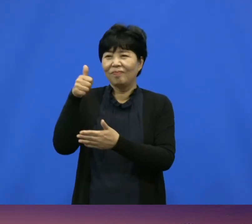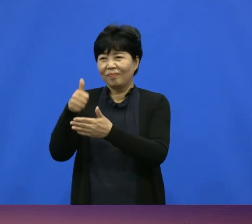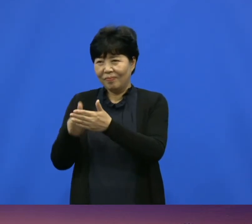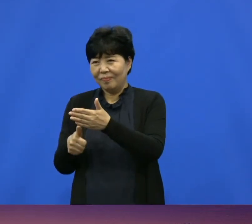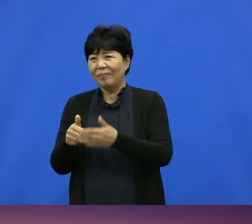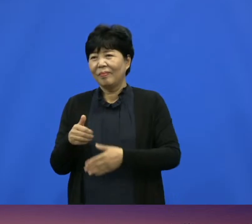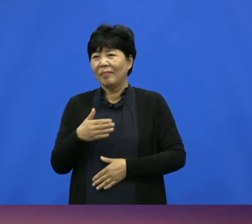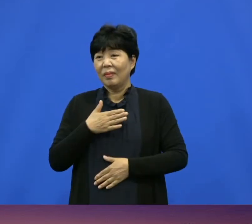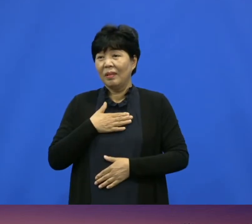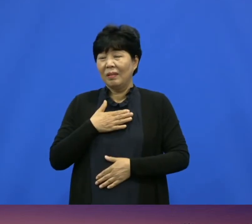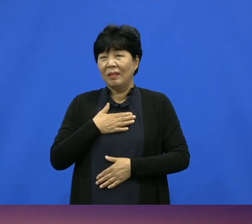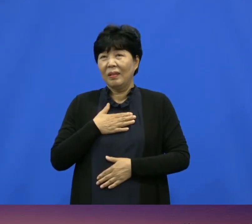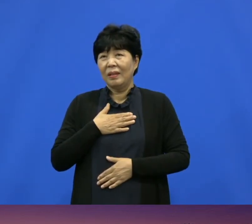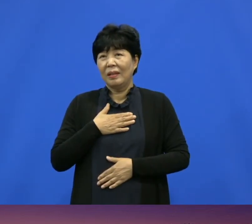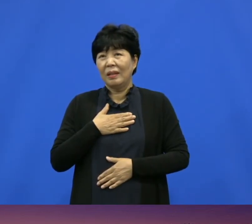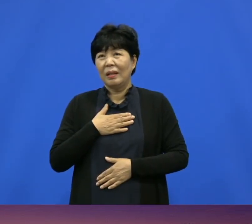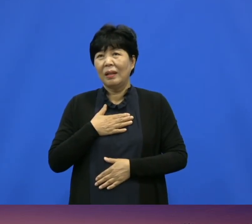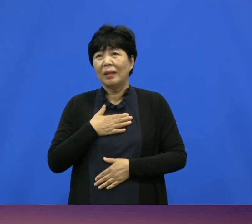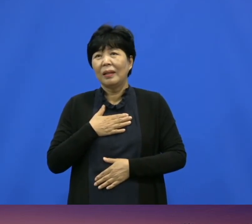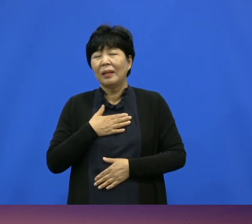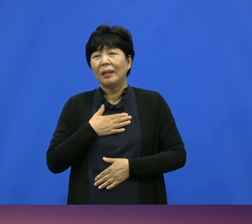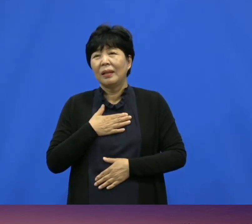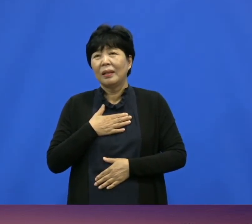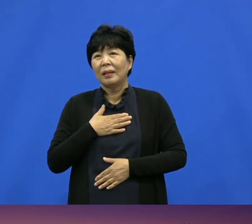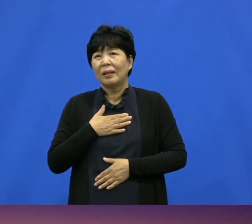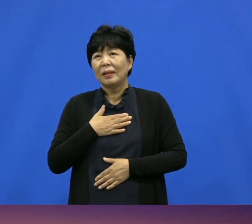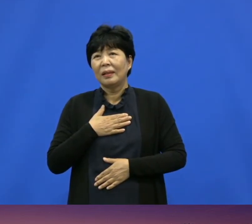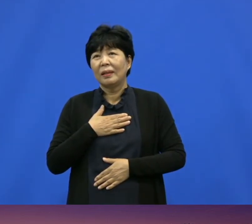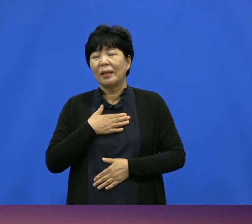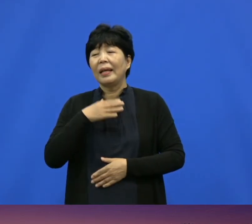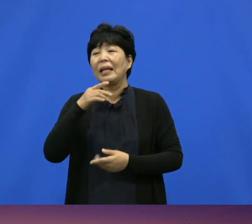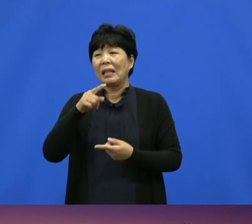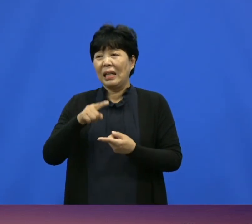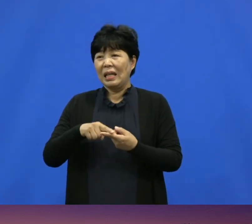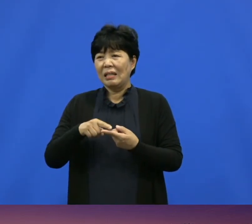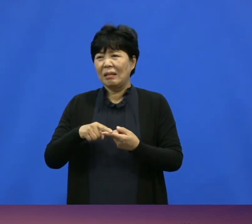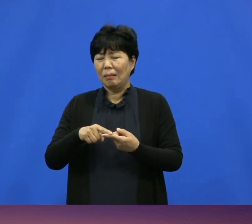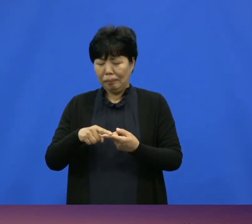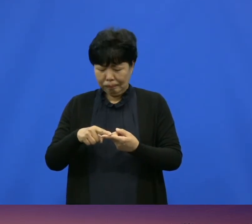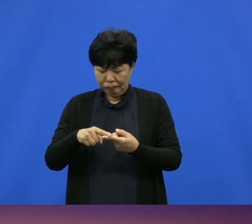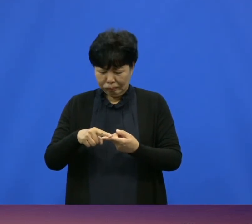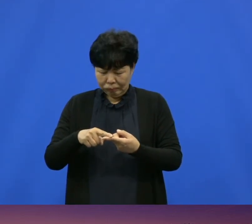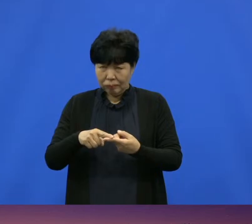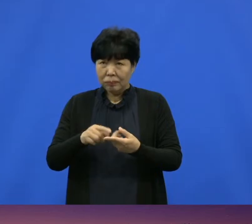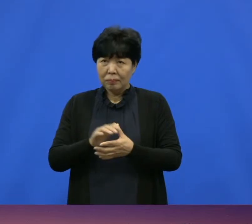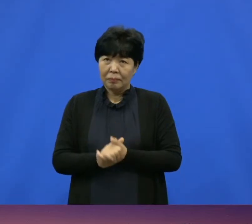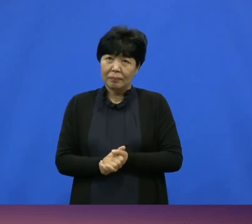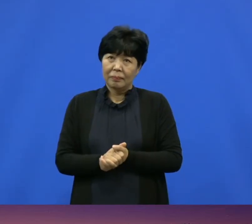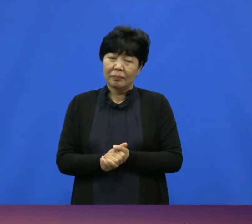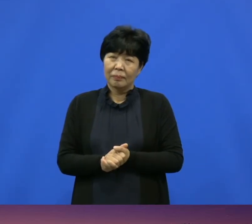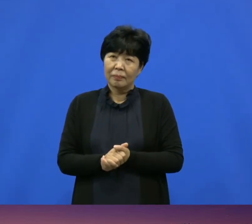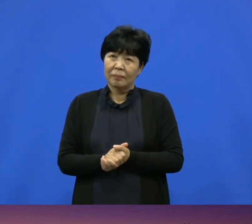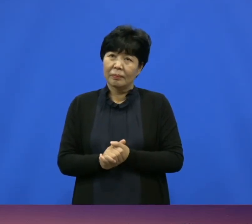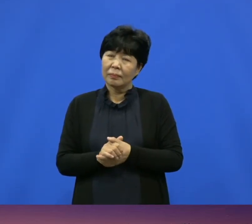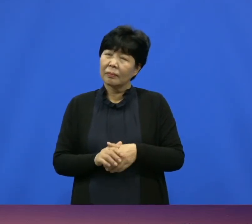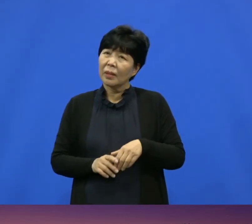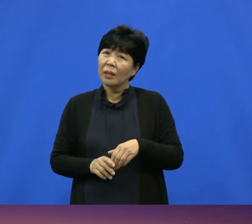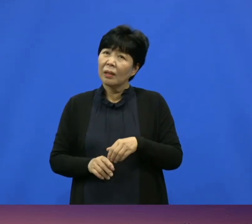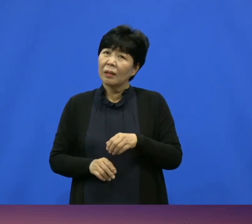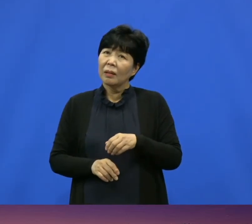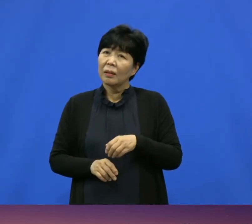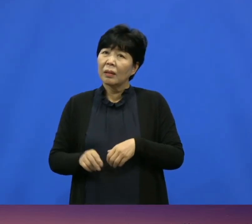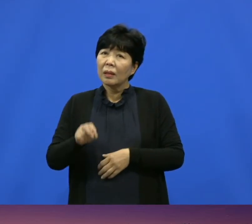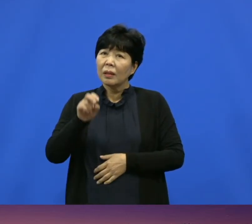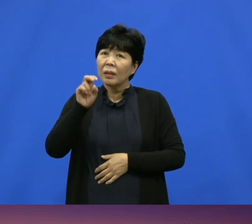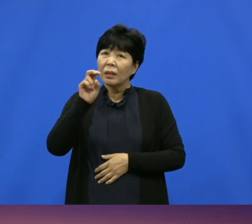심하면 자기 혐오가 일어나. 자기에 대해 혐오하는 거. 어디까지 떨어져요? 오늘 읽지는 않았지만요. 22절에 뭐 이런 말. 내가